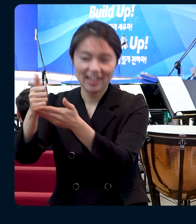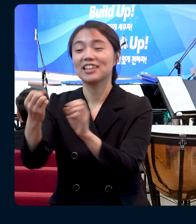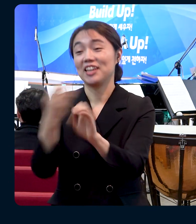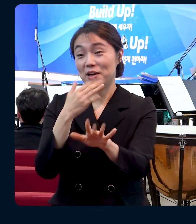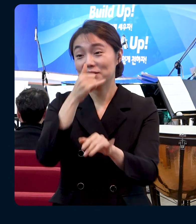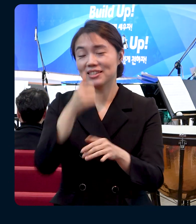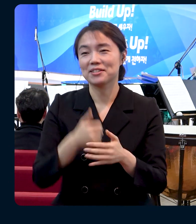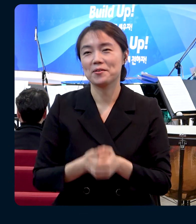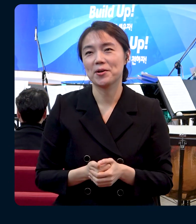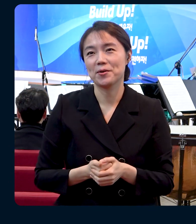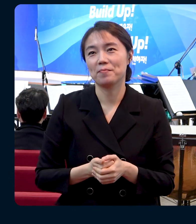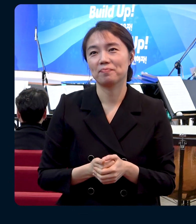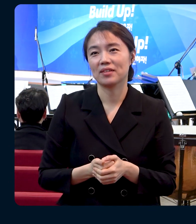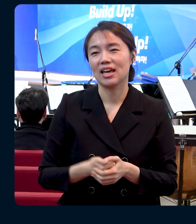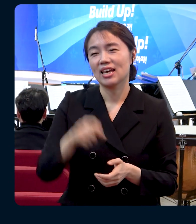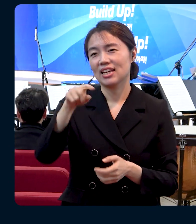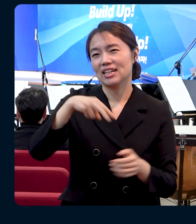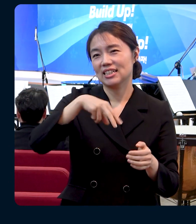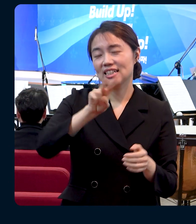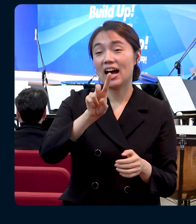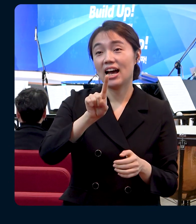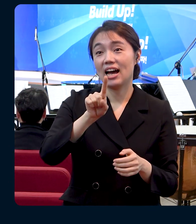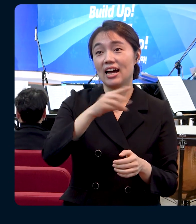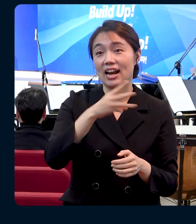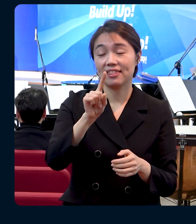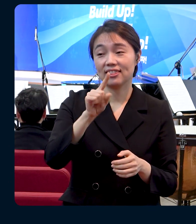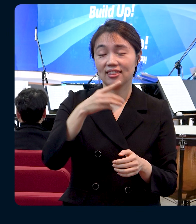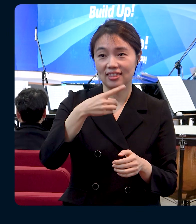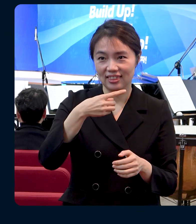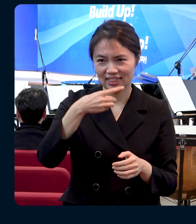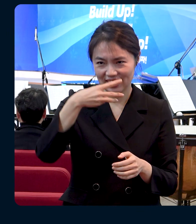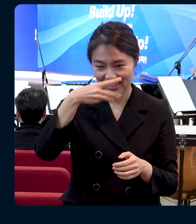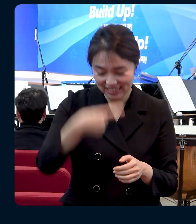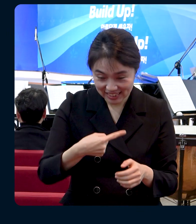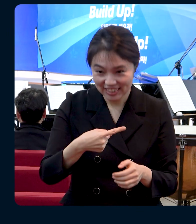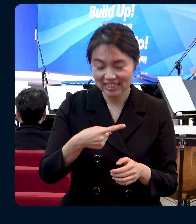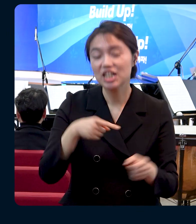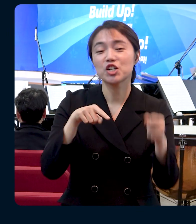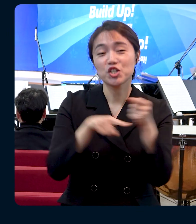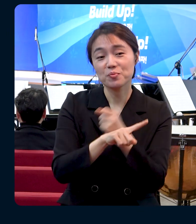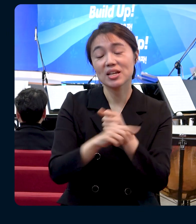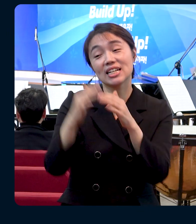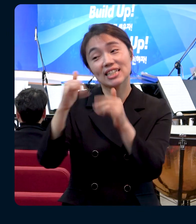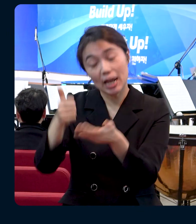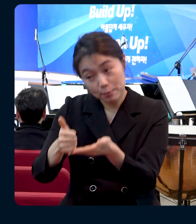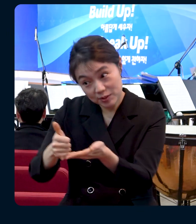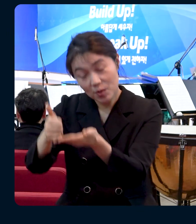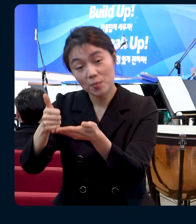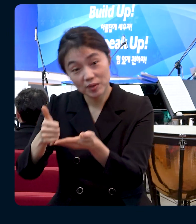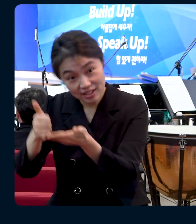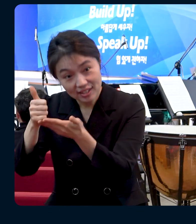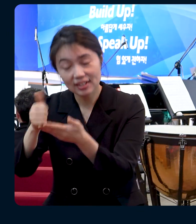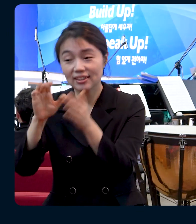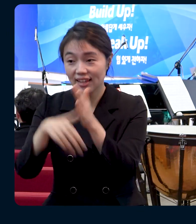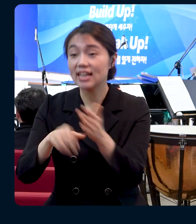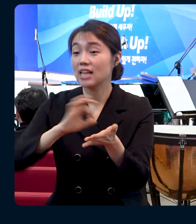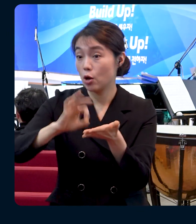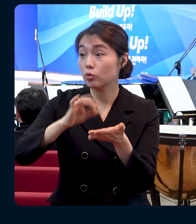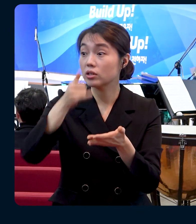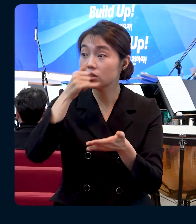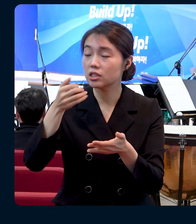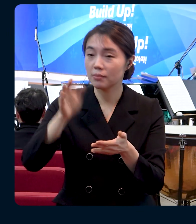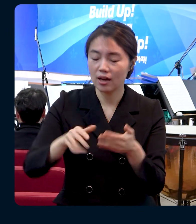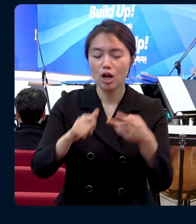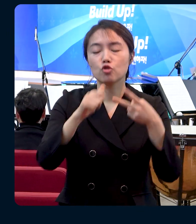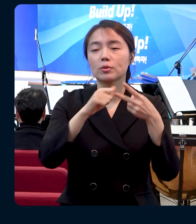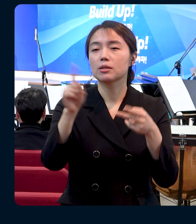말은요, 사람이 어떤 주인을 섬기는 그것을 말하기도 하지만 그것보다 성경에 이 단어가 진짜 많이